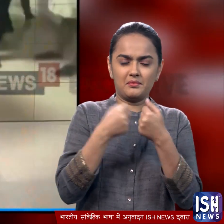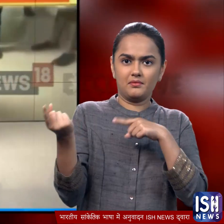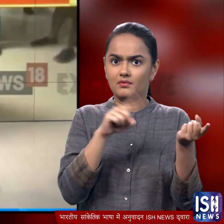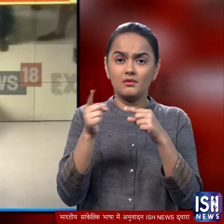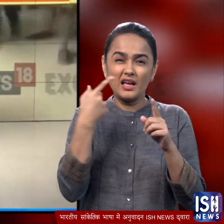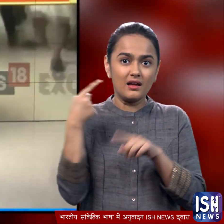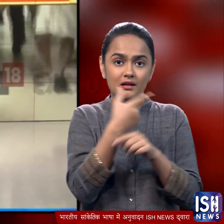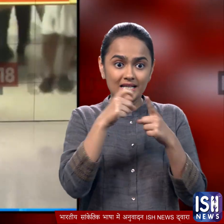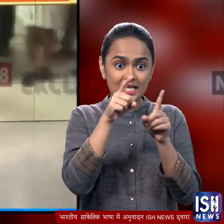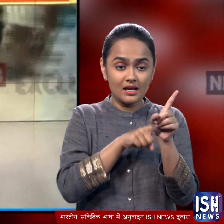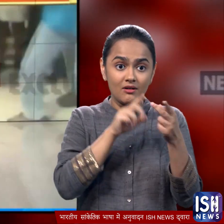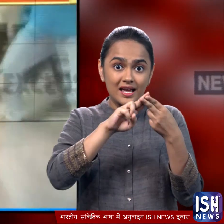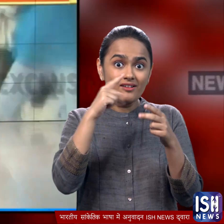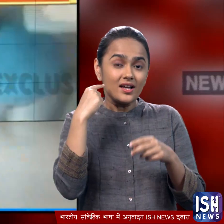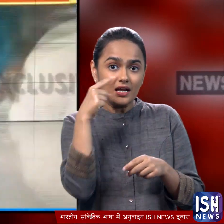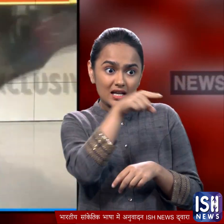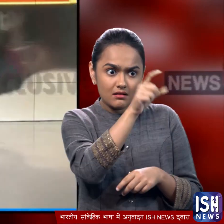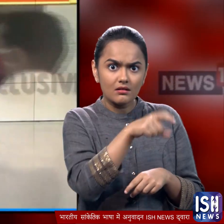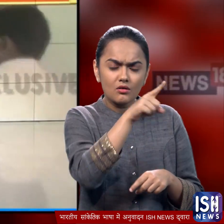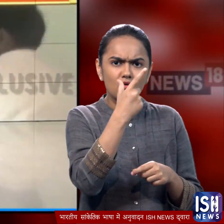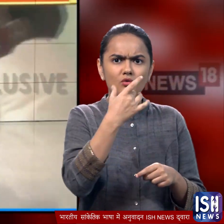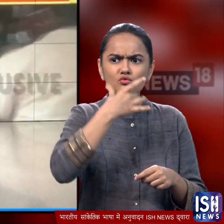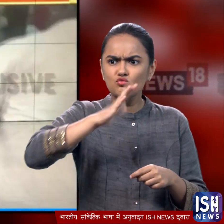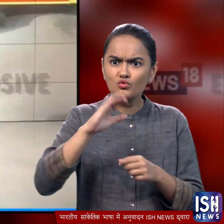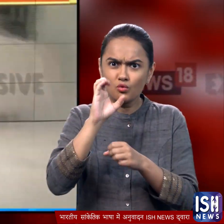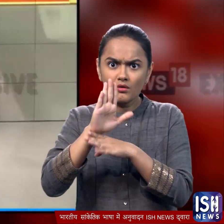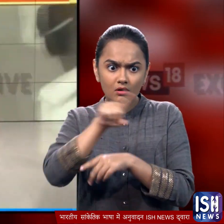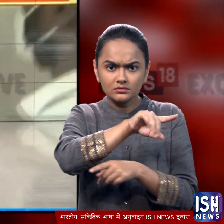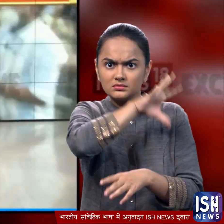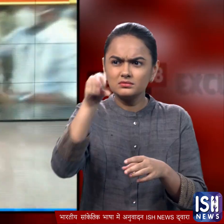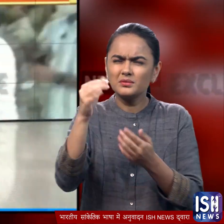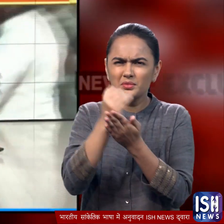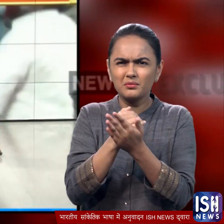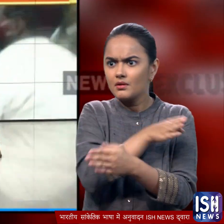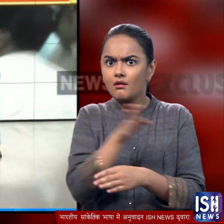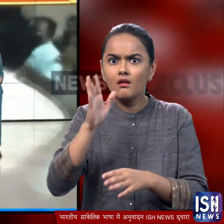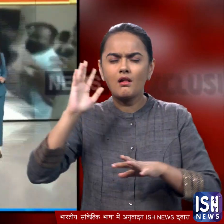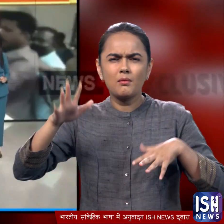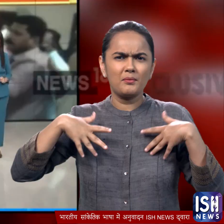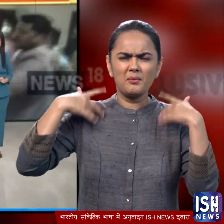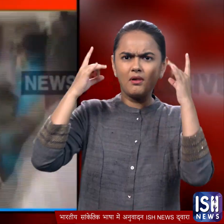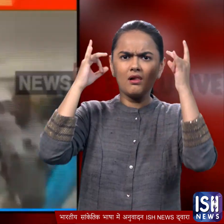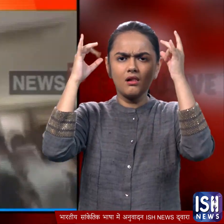कि DYFI के एक बैठक में यूथ कांग्रेस के कुछ कार्यकर्ता जबरन घुस गए और हंगामा करने लगे,